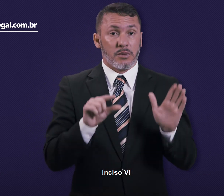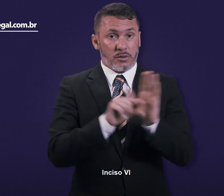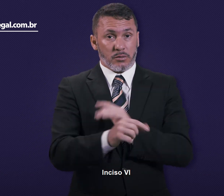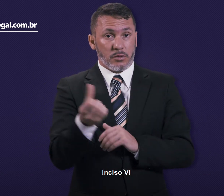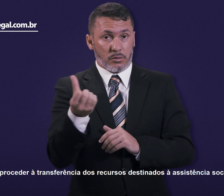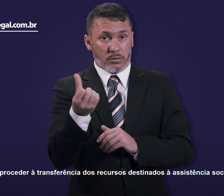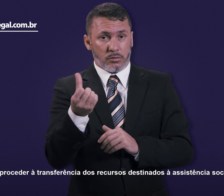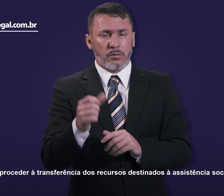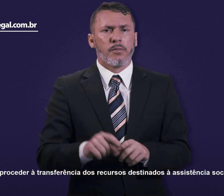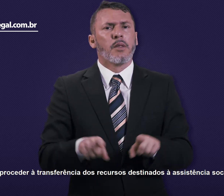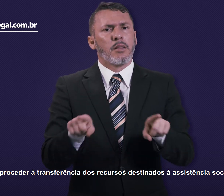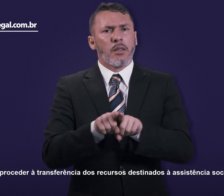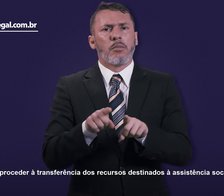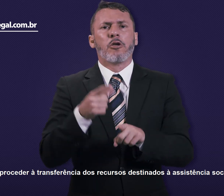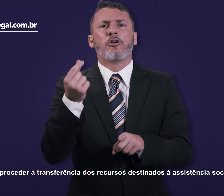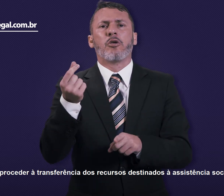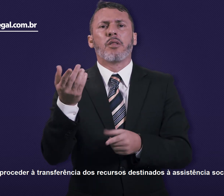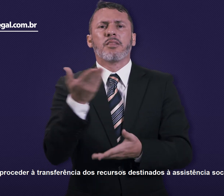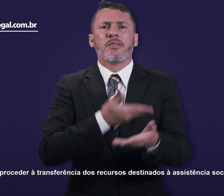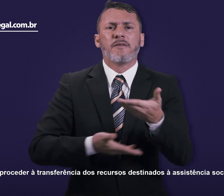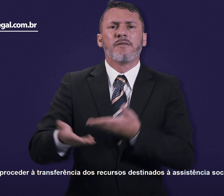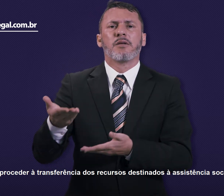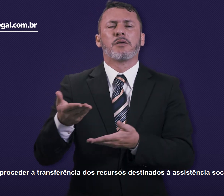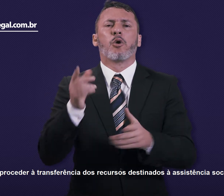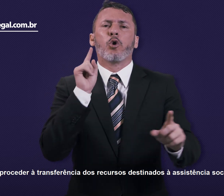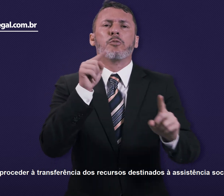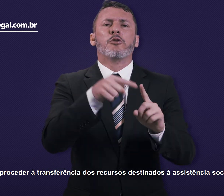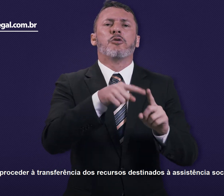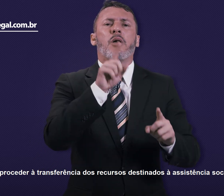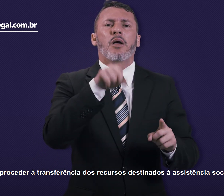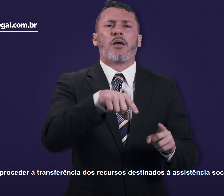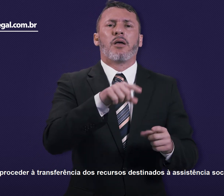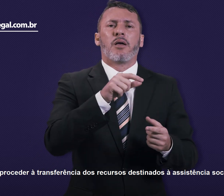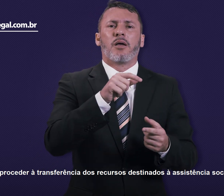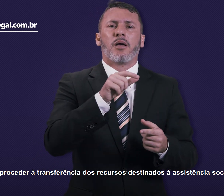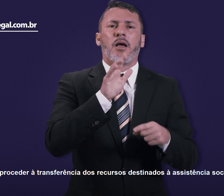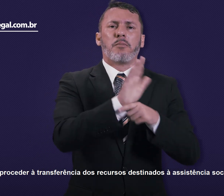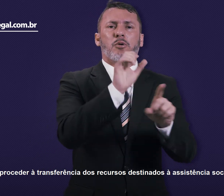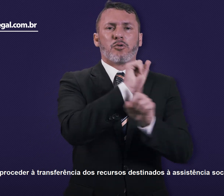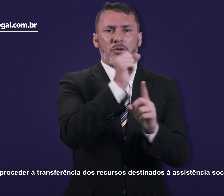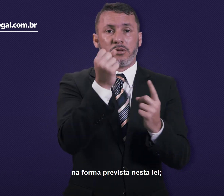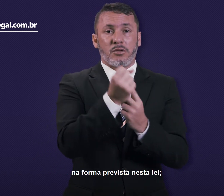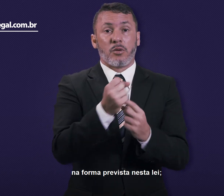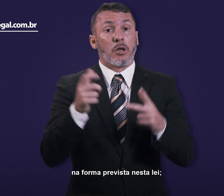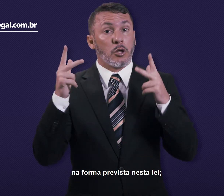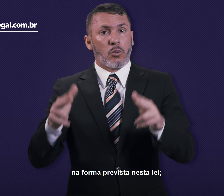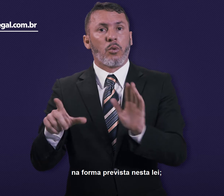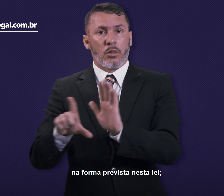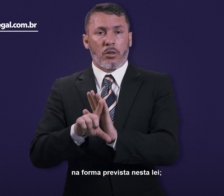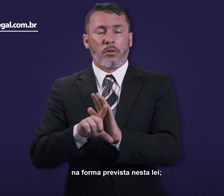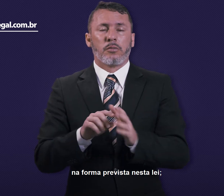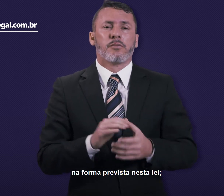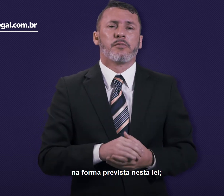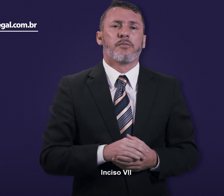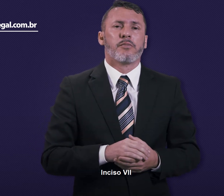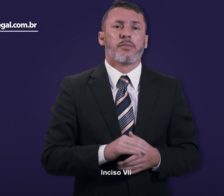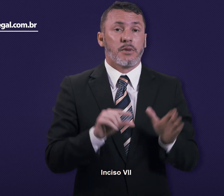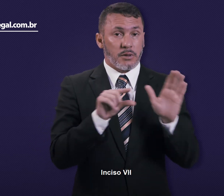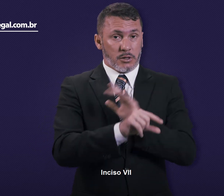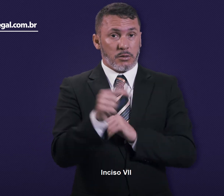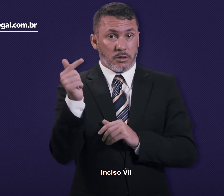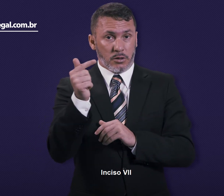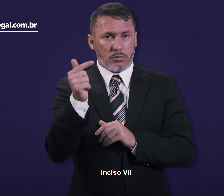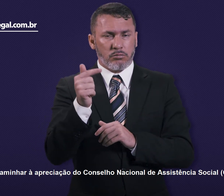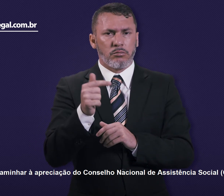Inciso 6. Proceder à transferência dos recursos destinados à assistência social na forma prevista nesta lei.